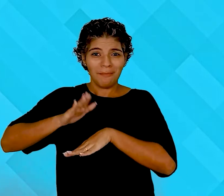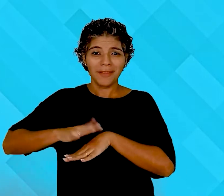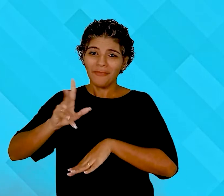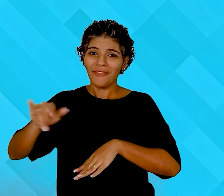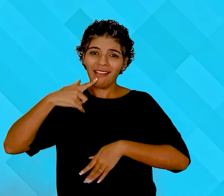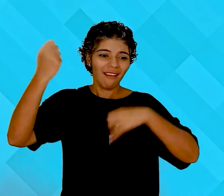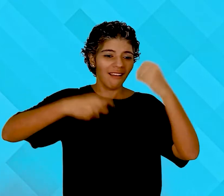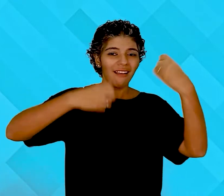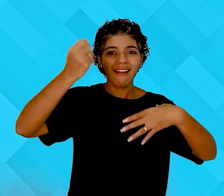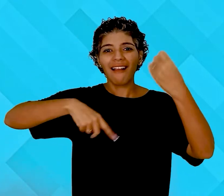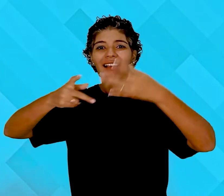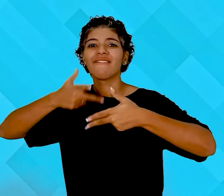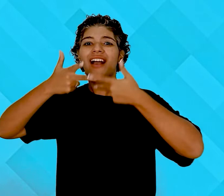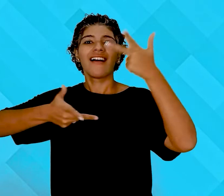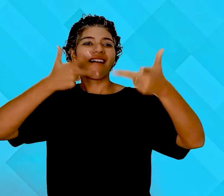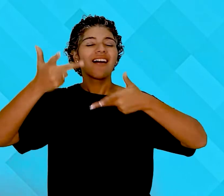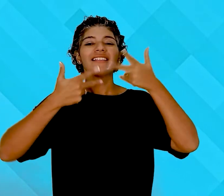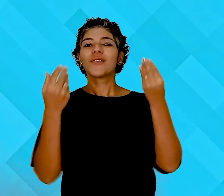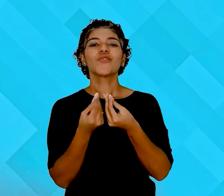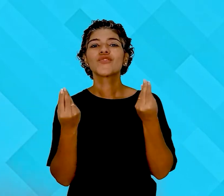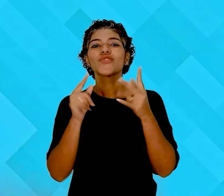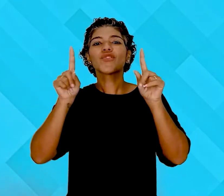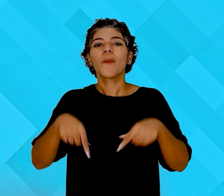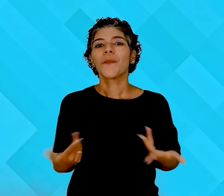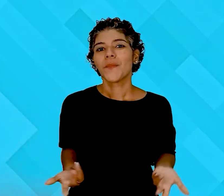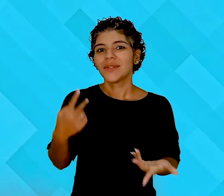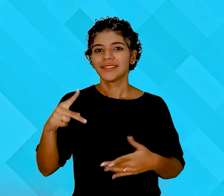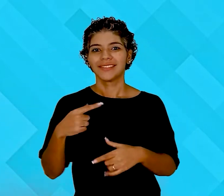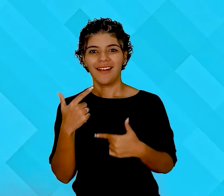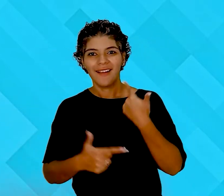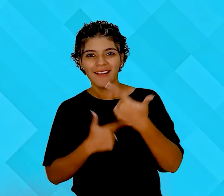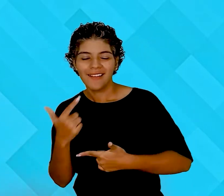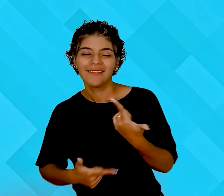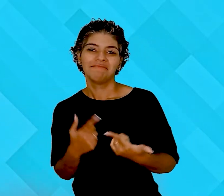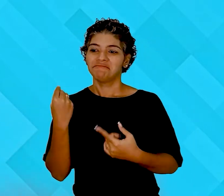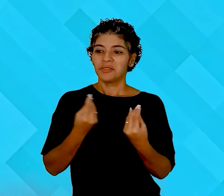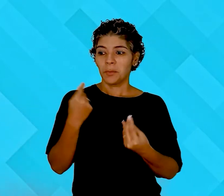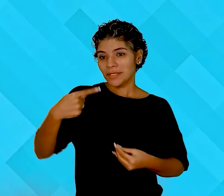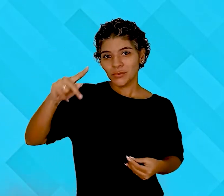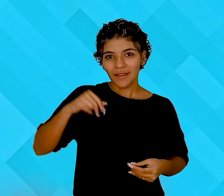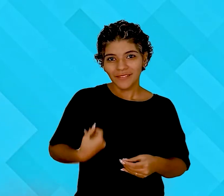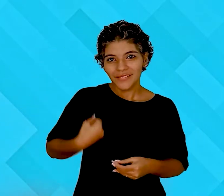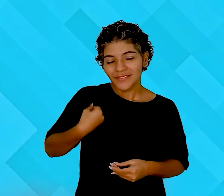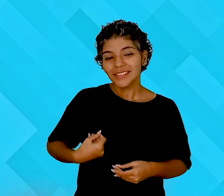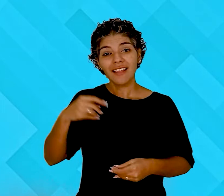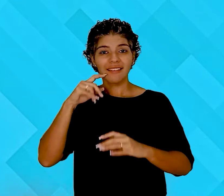realmente toca do outro lado, né? Muito interessante. Agora, a nossa próxima pergunta, talvez a